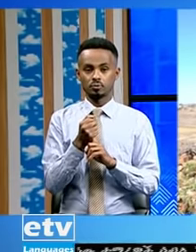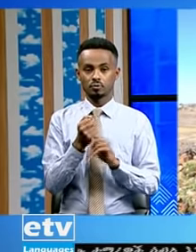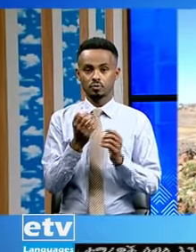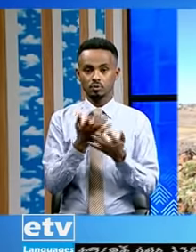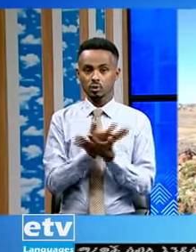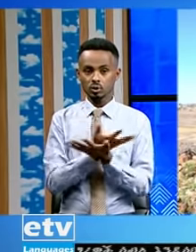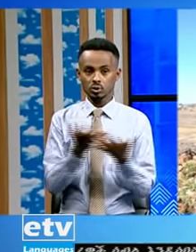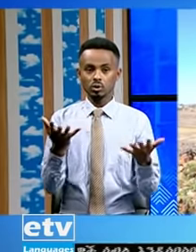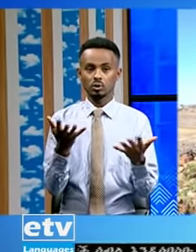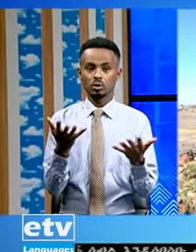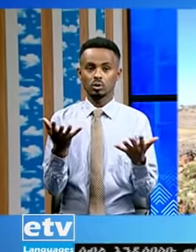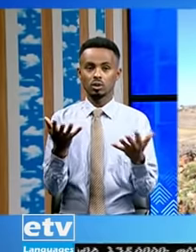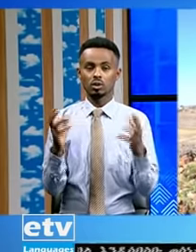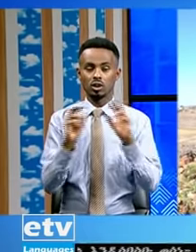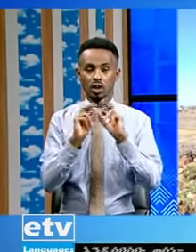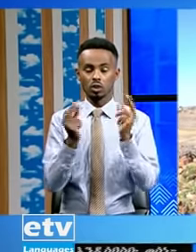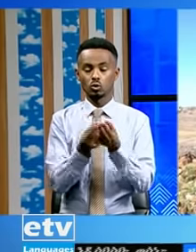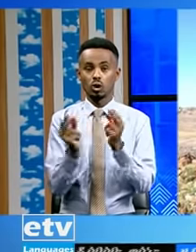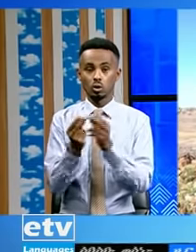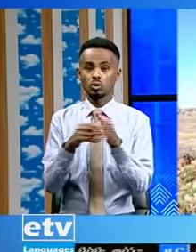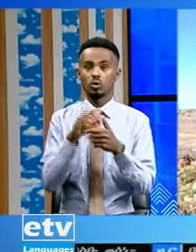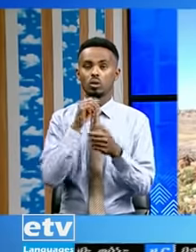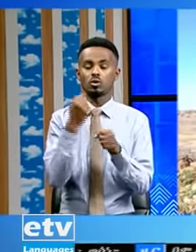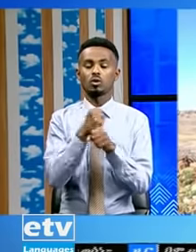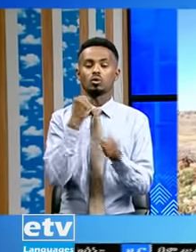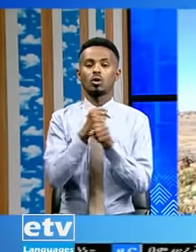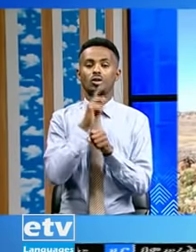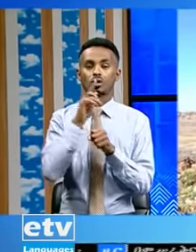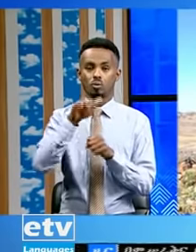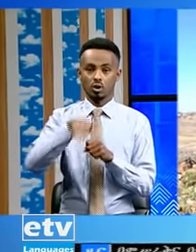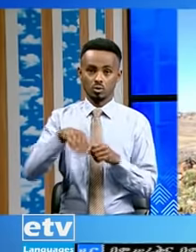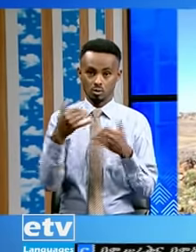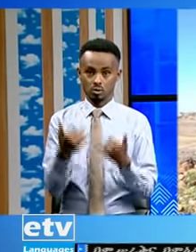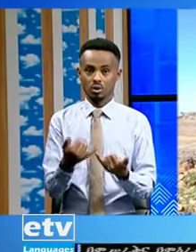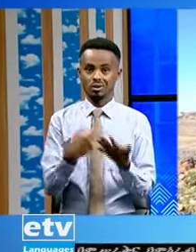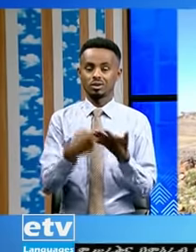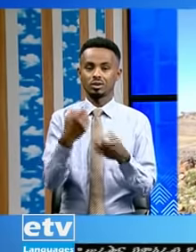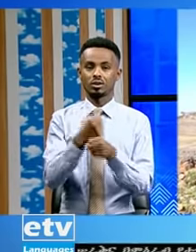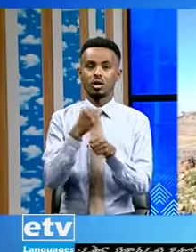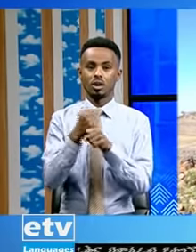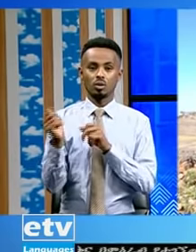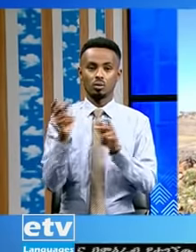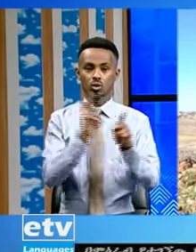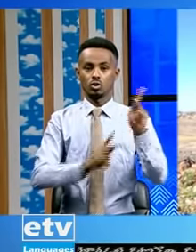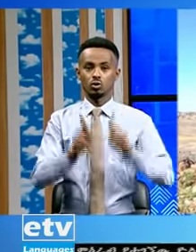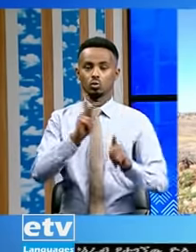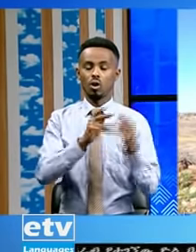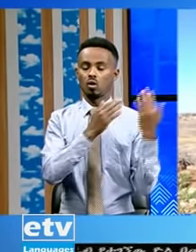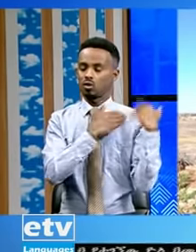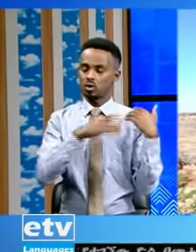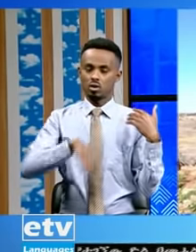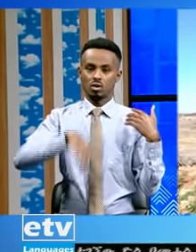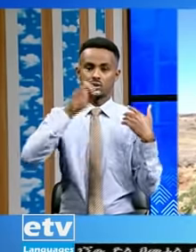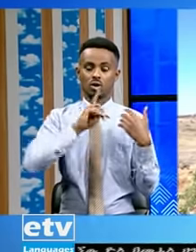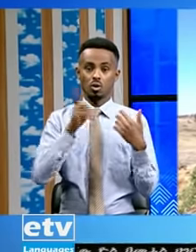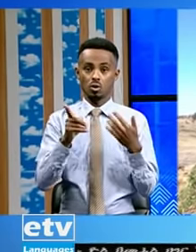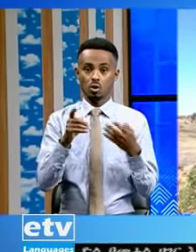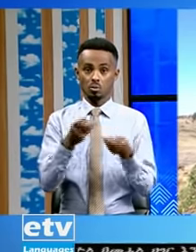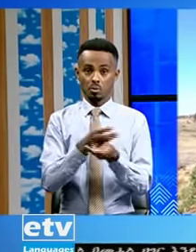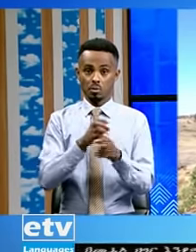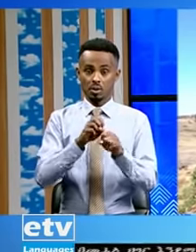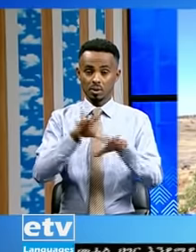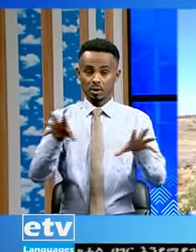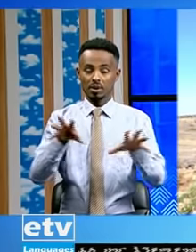የዩኒት ተደራጅቶ እንዳይወጣ ለማድረግ የሚሰሩ ስራዎች ናቸው የሚቀሩ። ለዚህ ስራ ደግሞ የህዝቡ ሚና በጣም ከፍተኛ ነው። በተበተነ